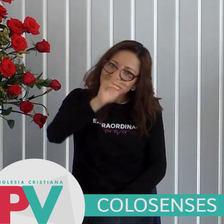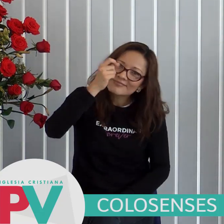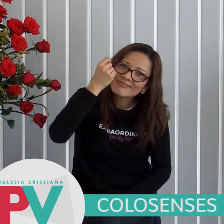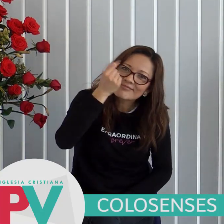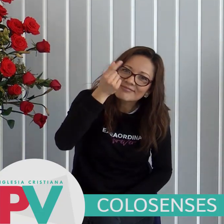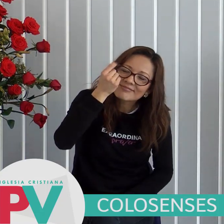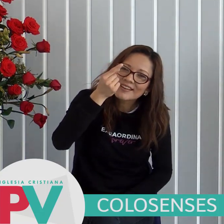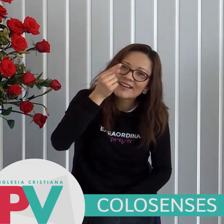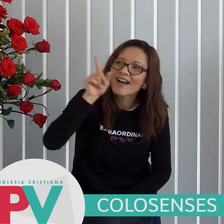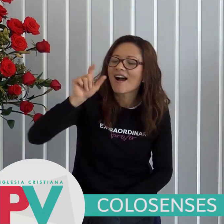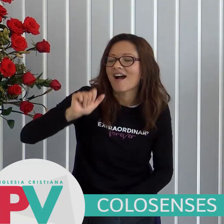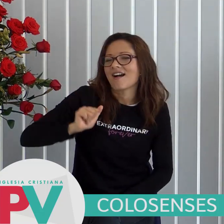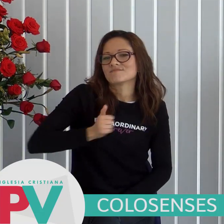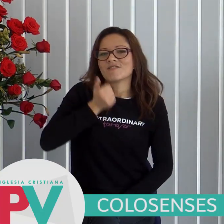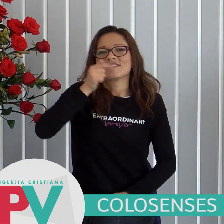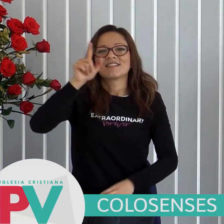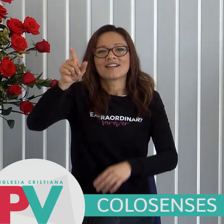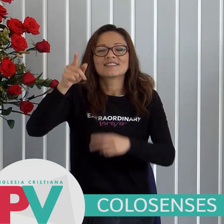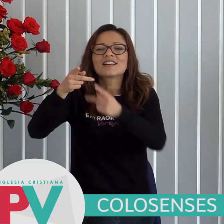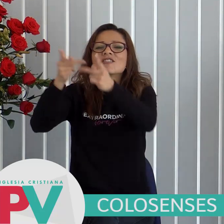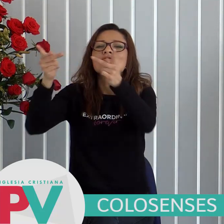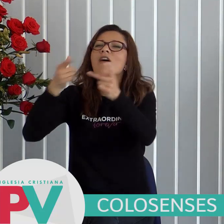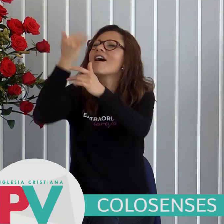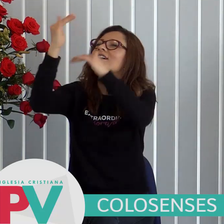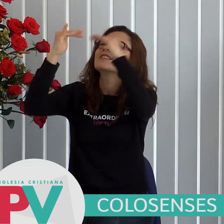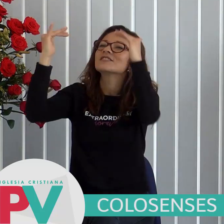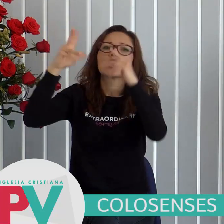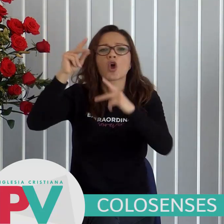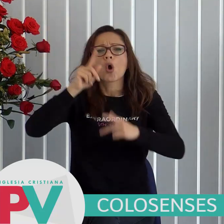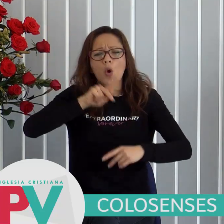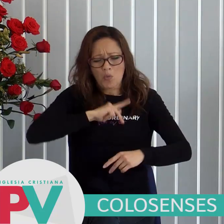Entiende que se ganó ese puesto no con sus